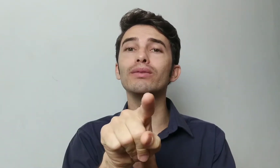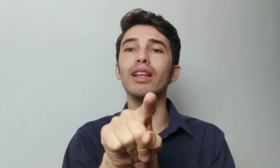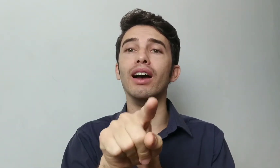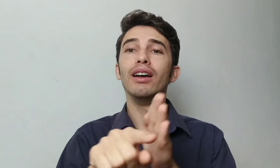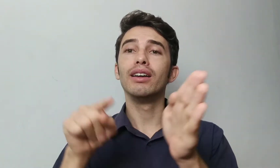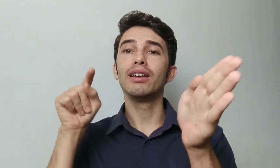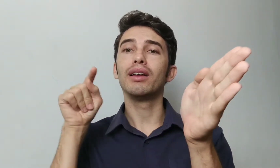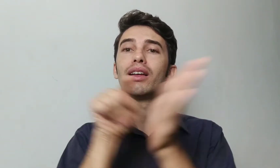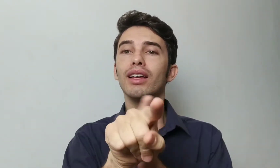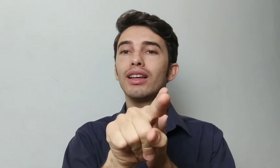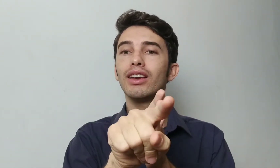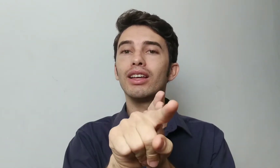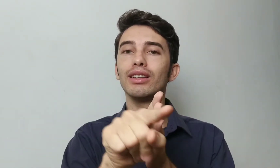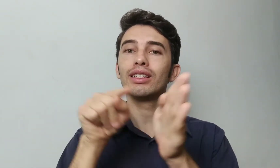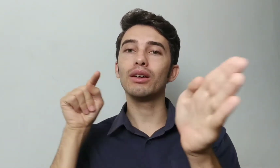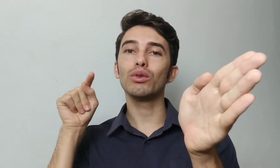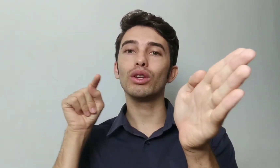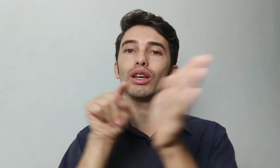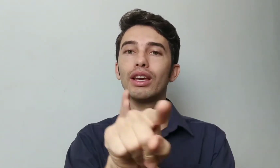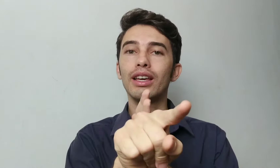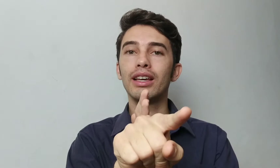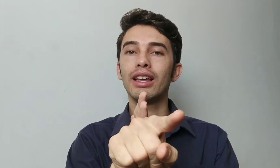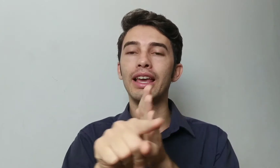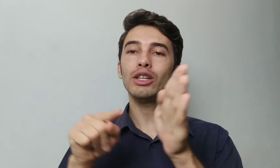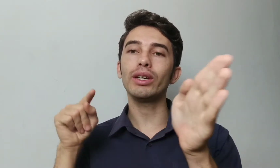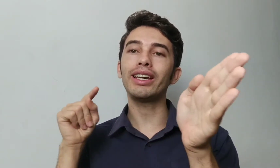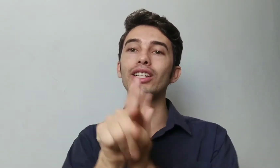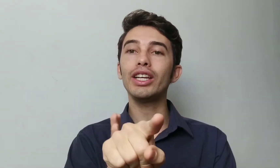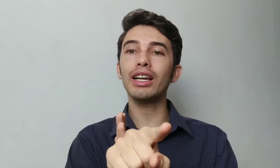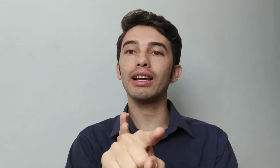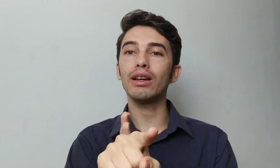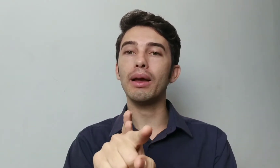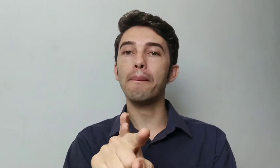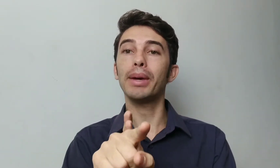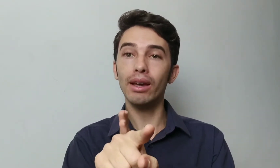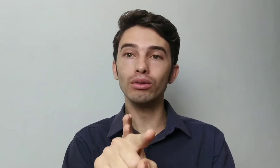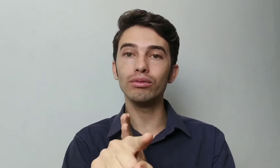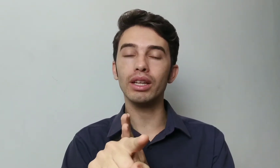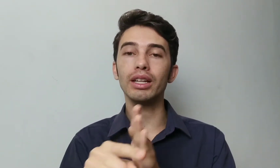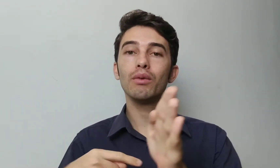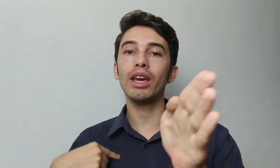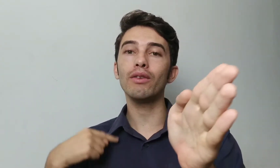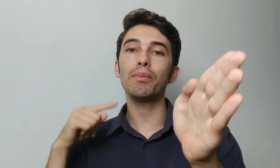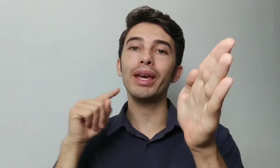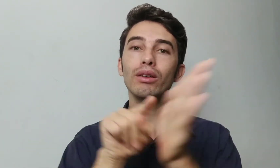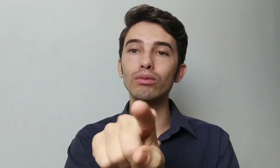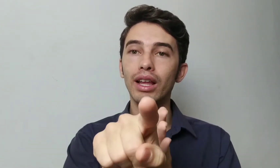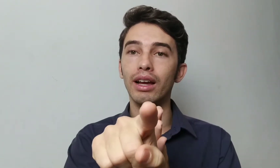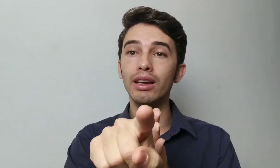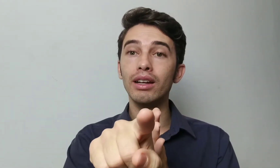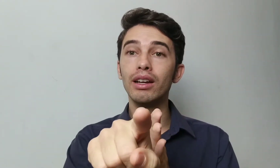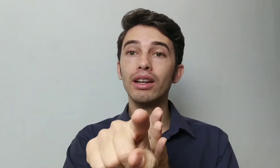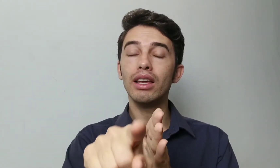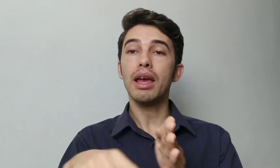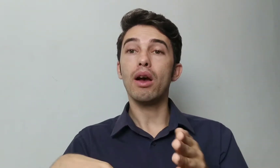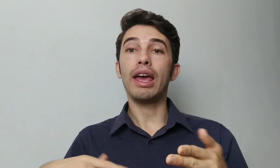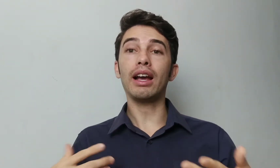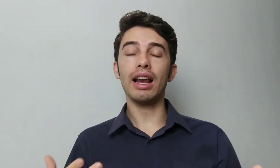perguntar. Então, isso aqui indica pergunta. Então, eu vou perguntar. É claro